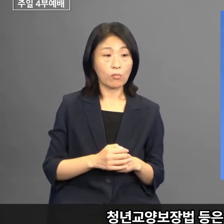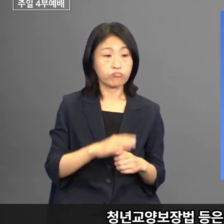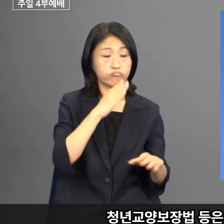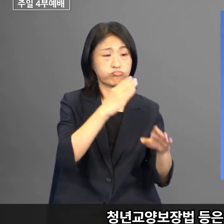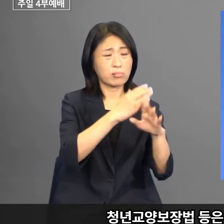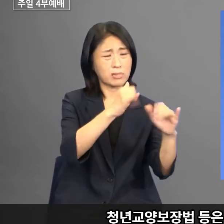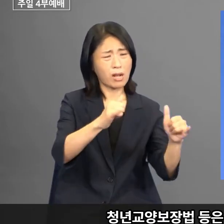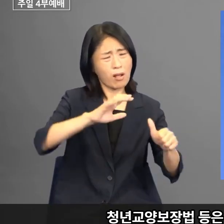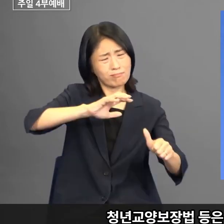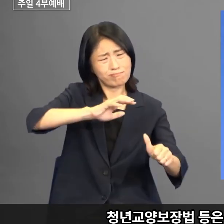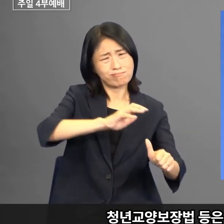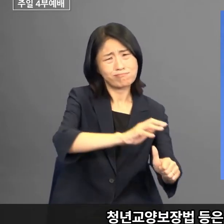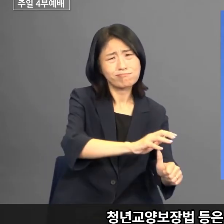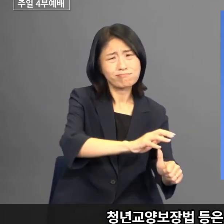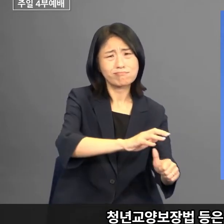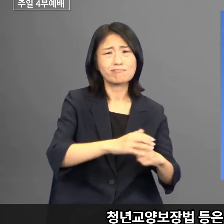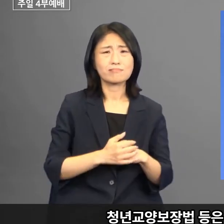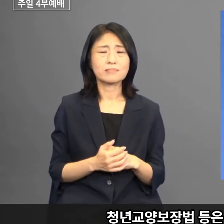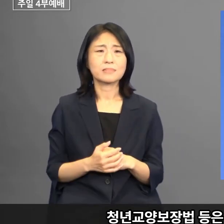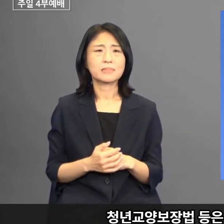주민들을 옥죄였습니다.